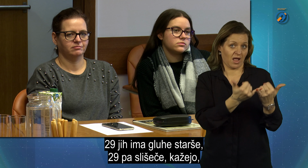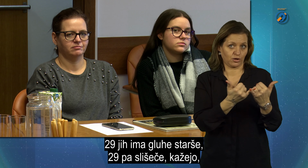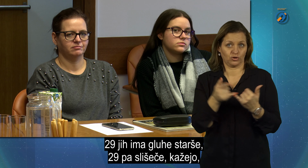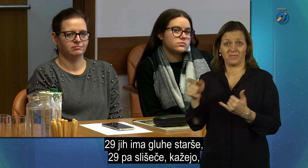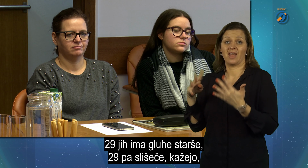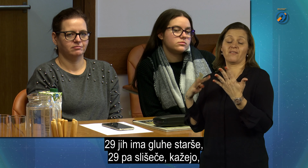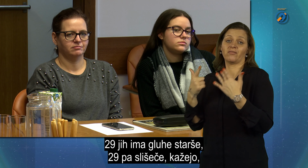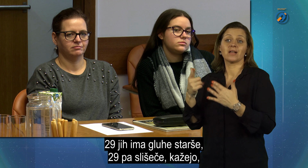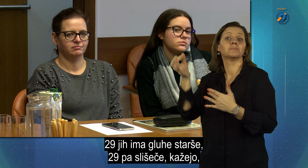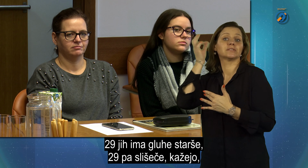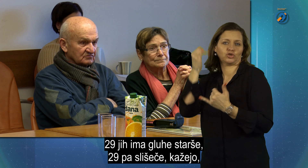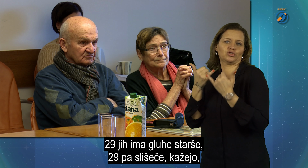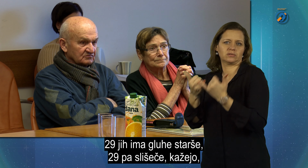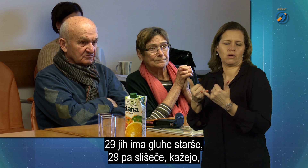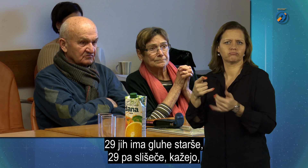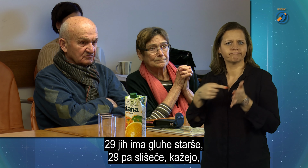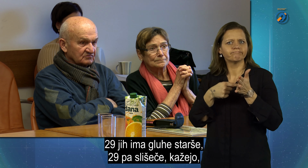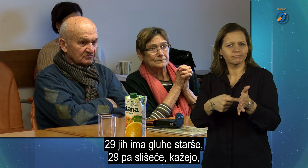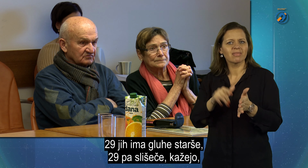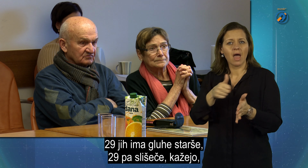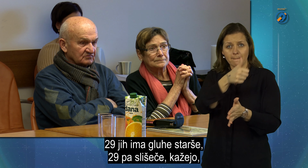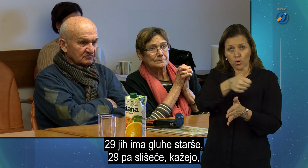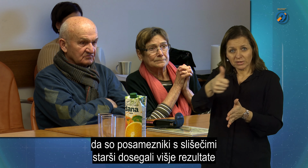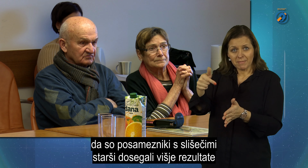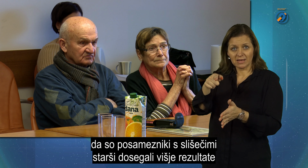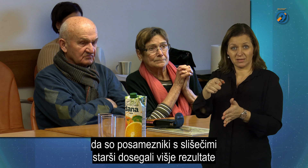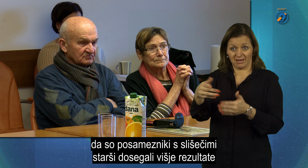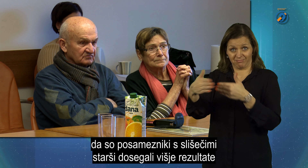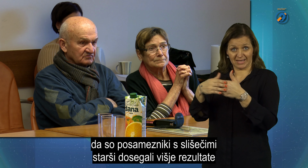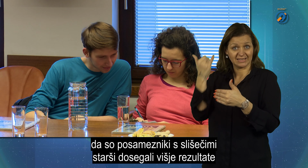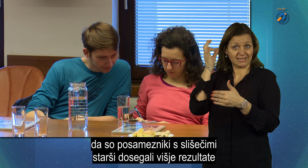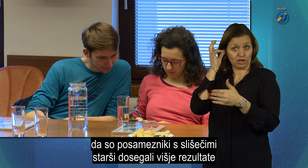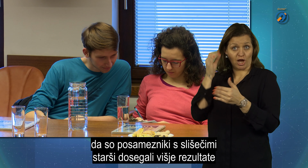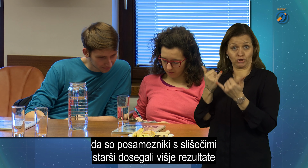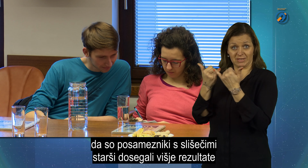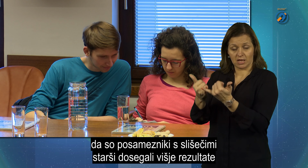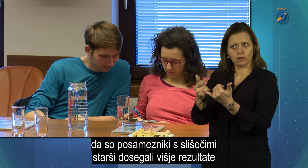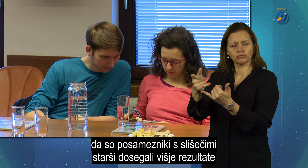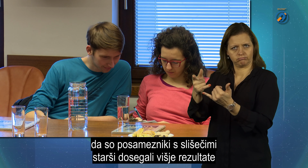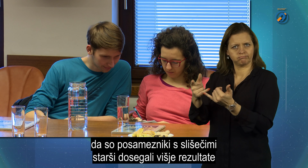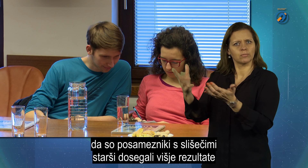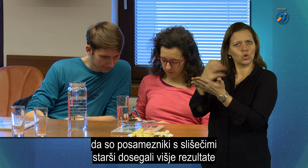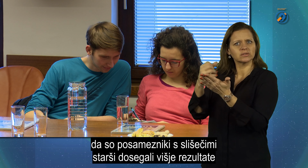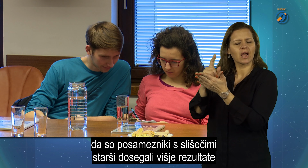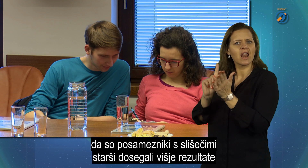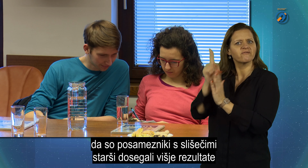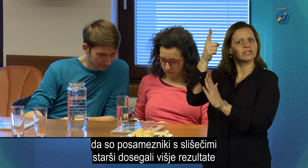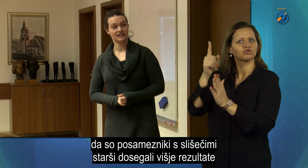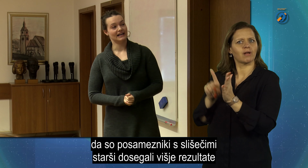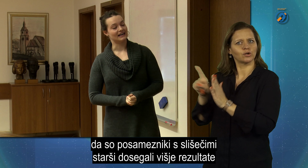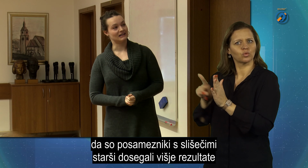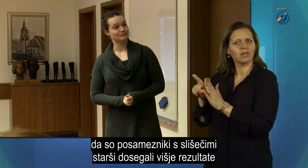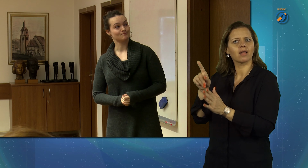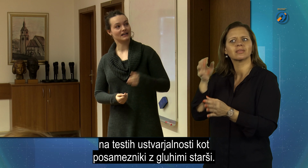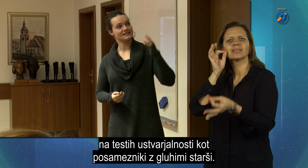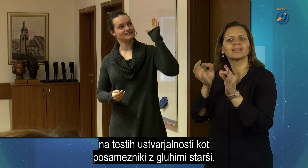slišeče, kažejo, da so posamezniki s slišečimi starši dosegali višje rezultate na testih ustvarjalnosti kot